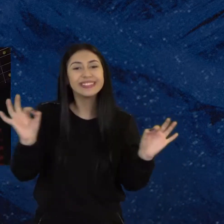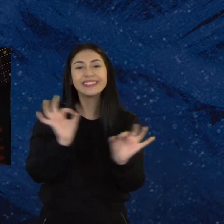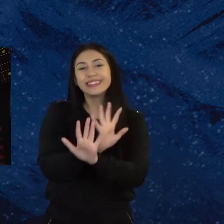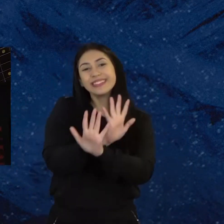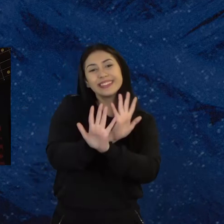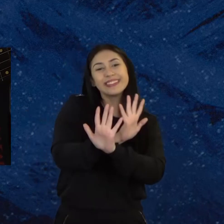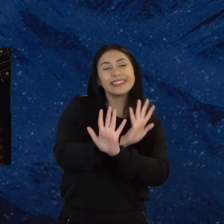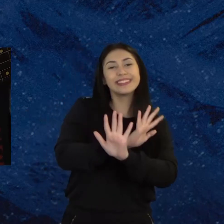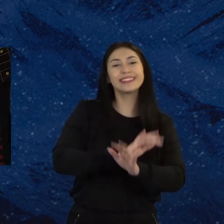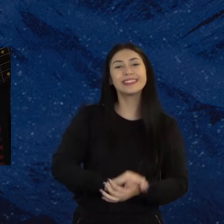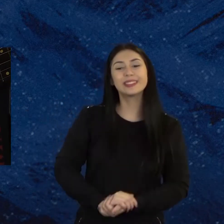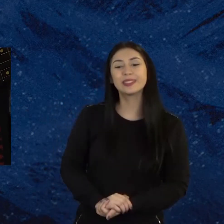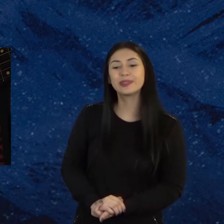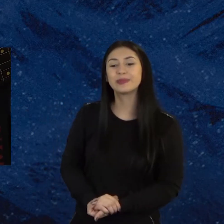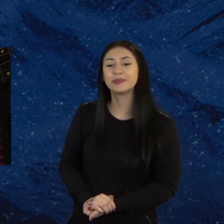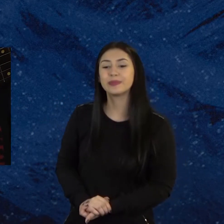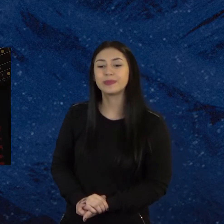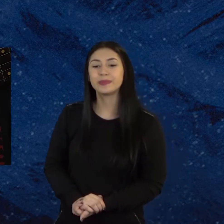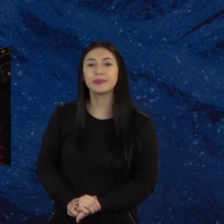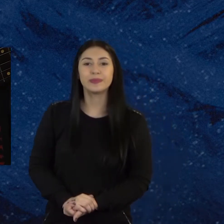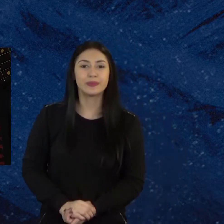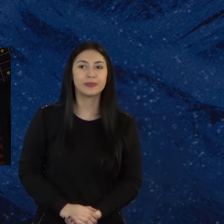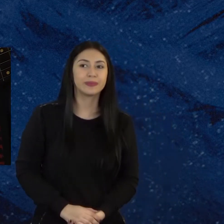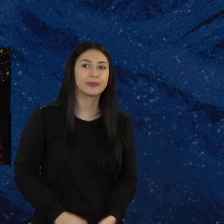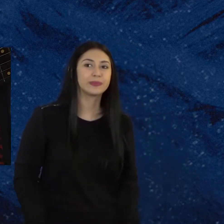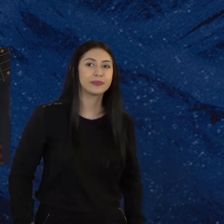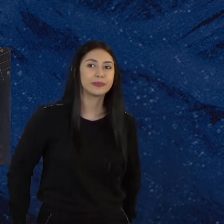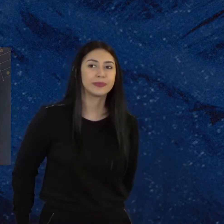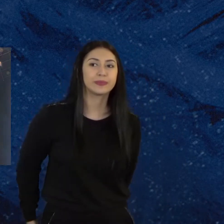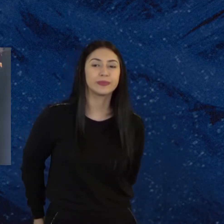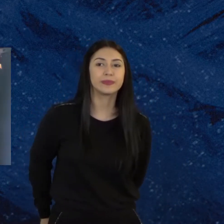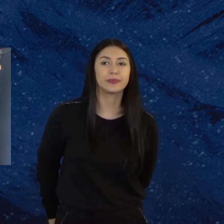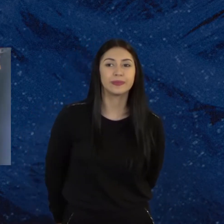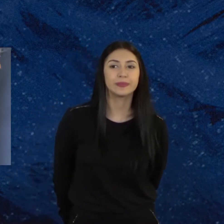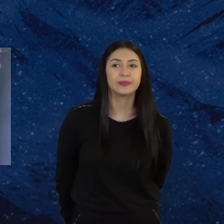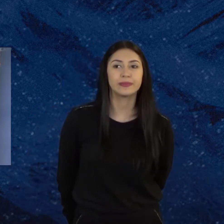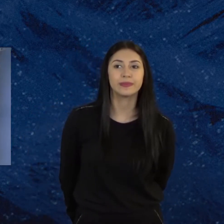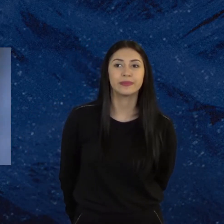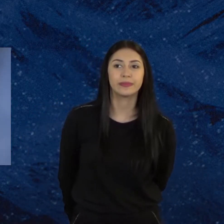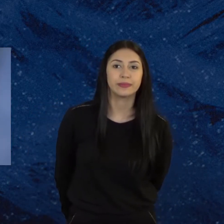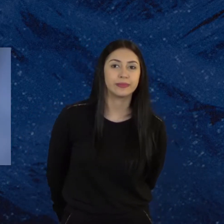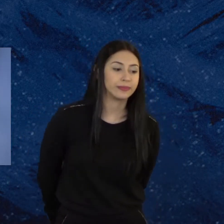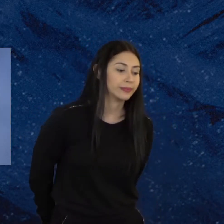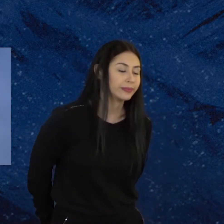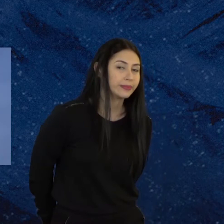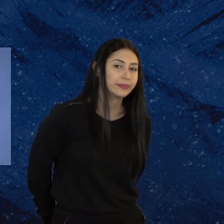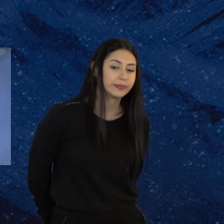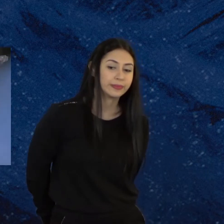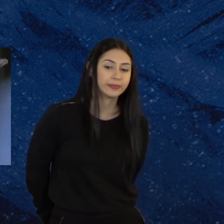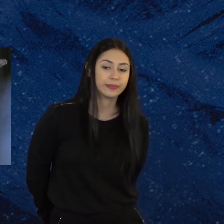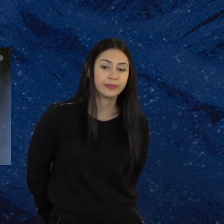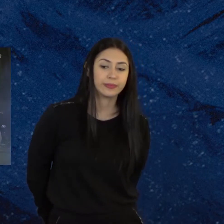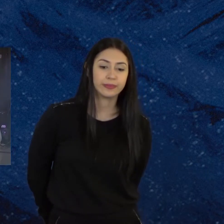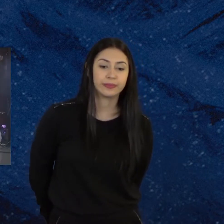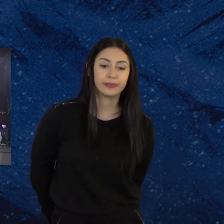altar, para o Evangelho da vida difundir, e de Deus o plano a se cumprir.